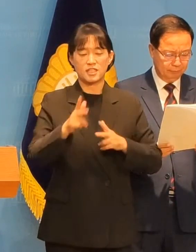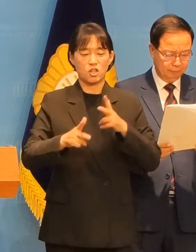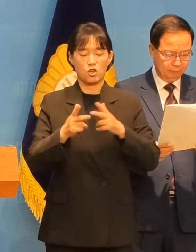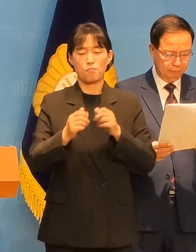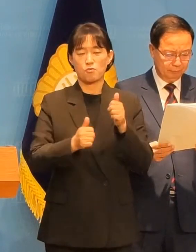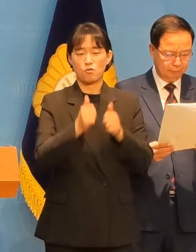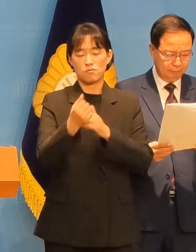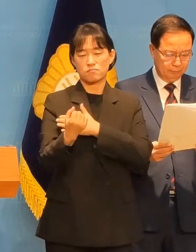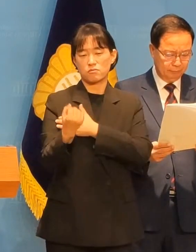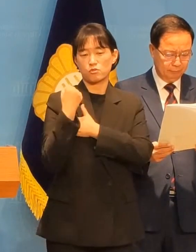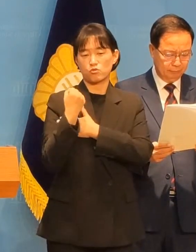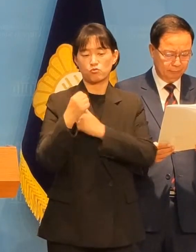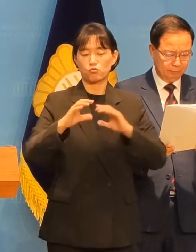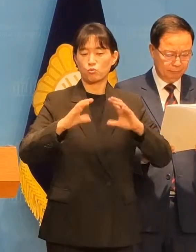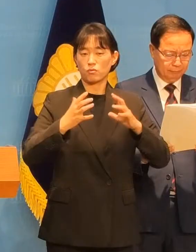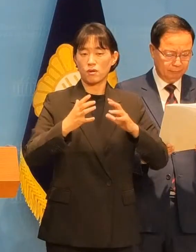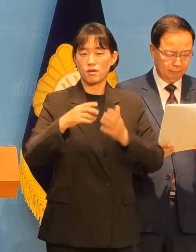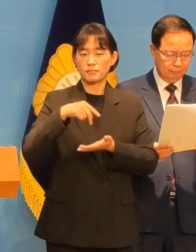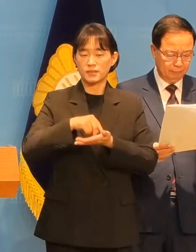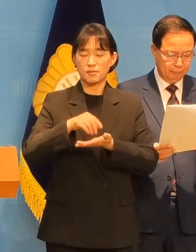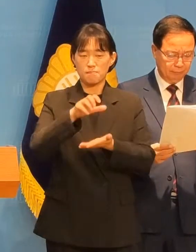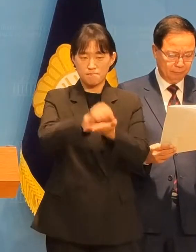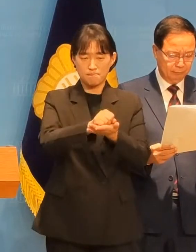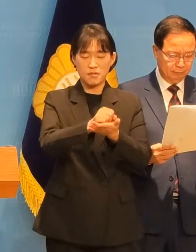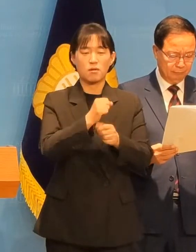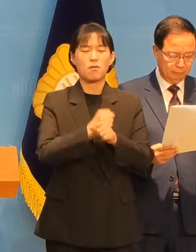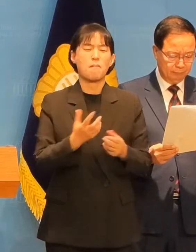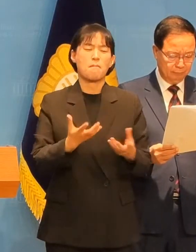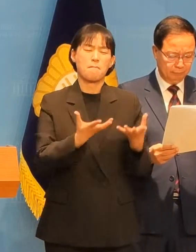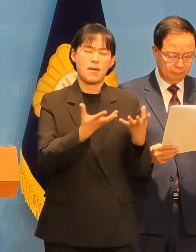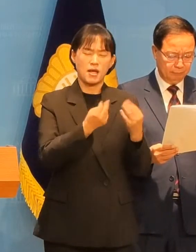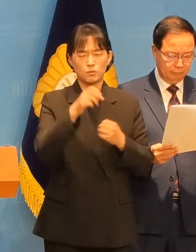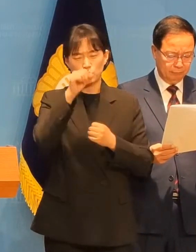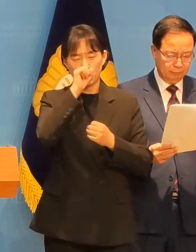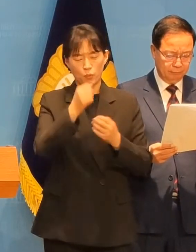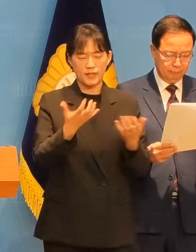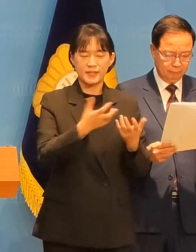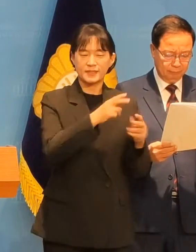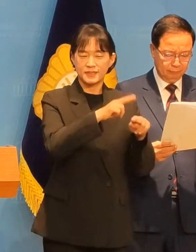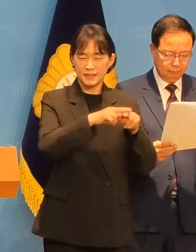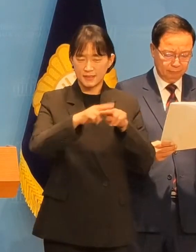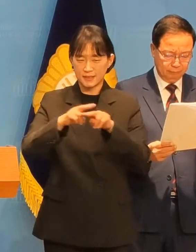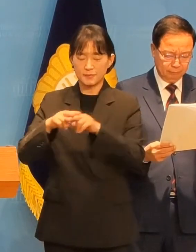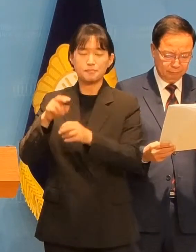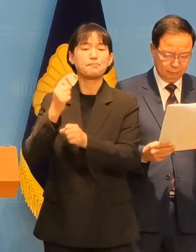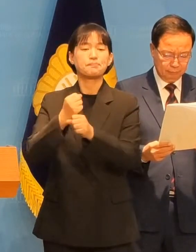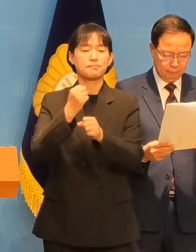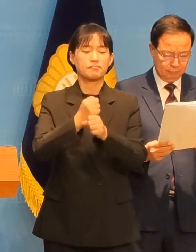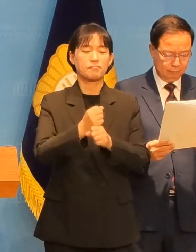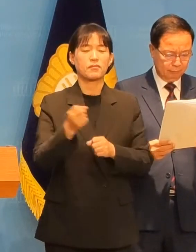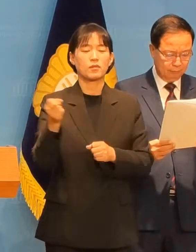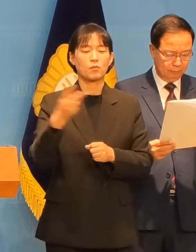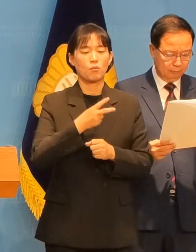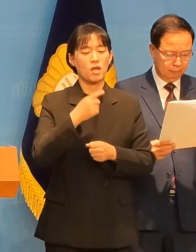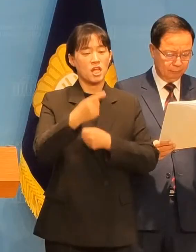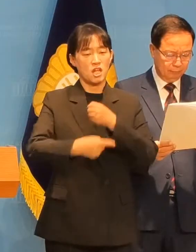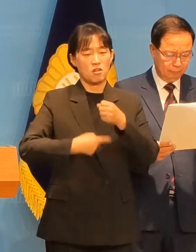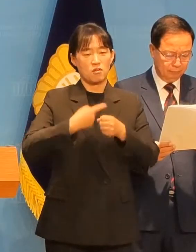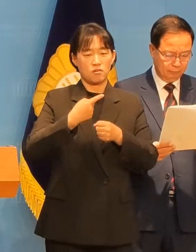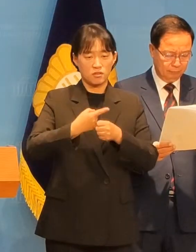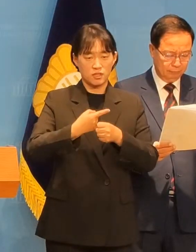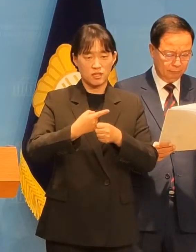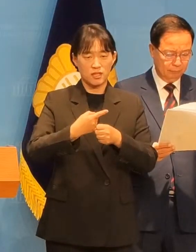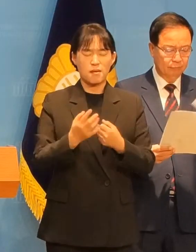국가 차원에서 확보하고 수십만 개의 양질의 일자리를 창출할 뿐만 아니라 연간 수백조